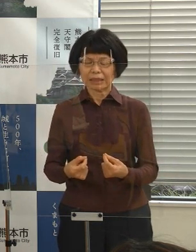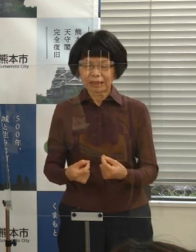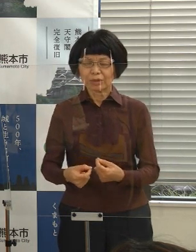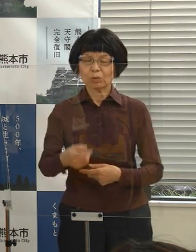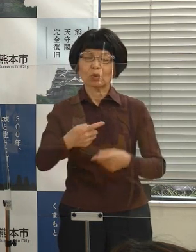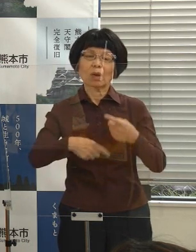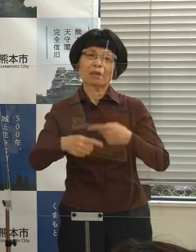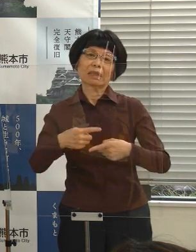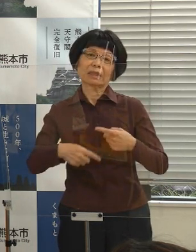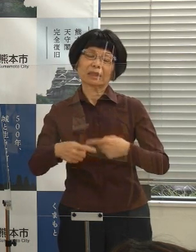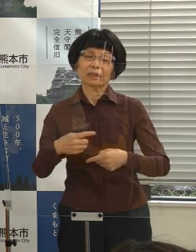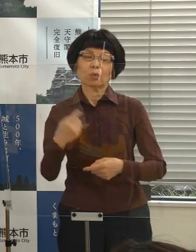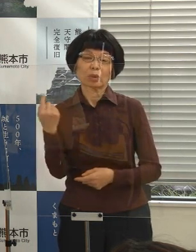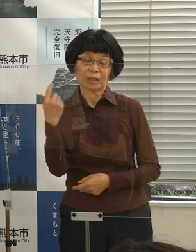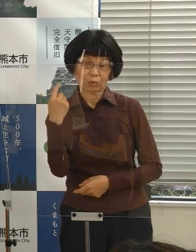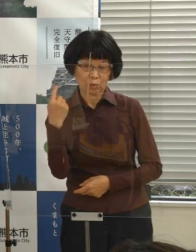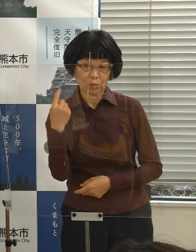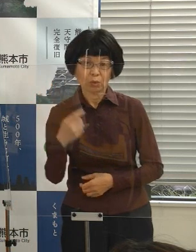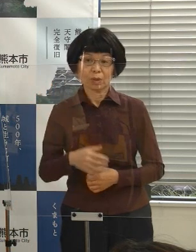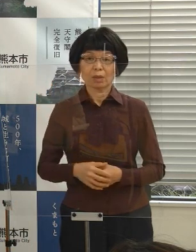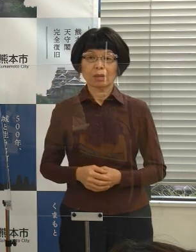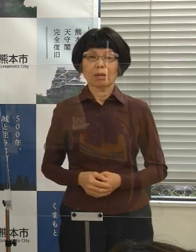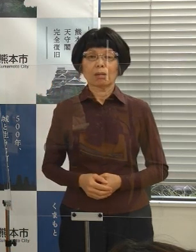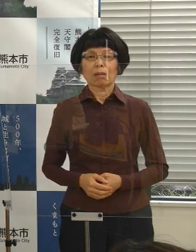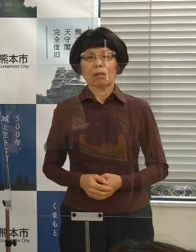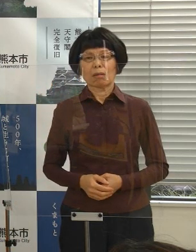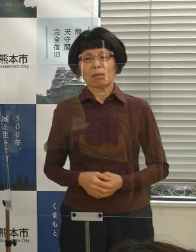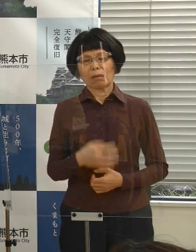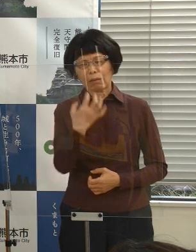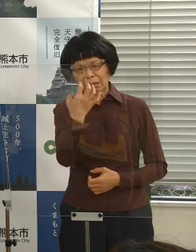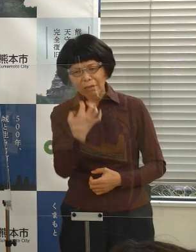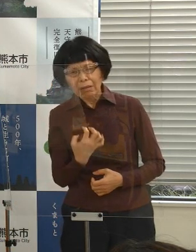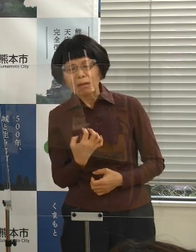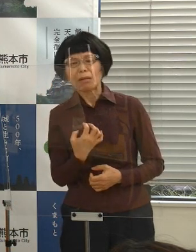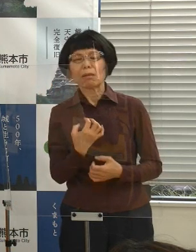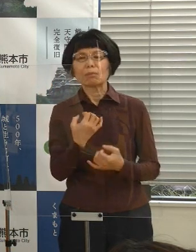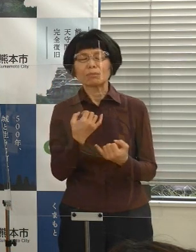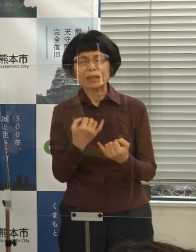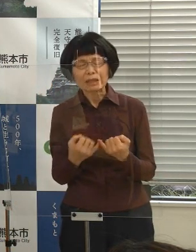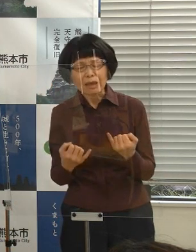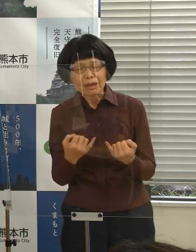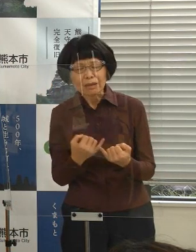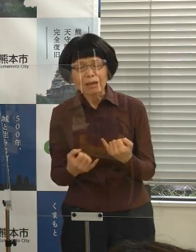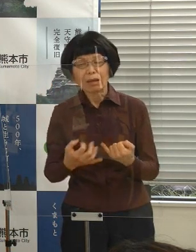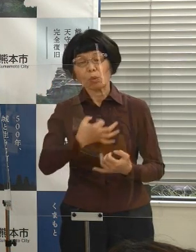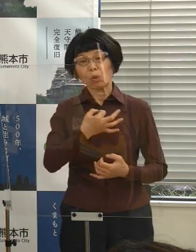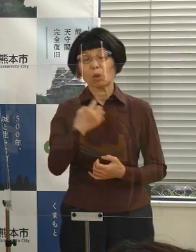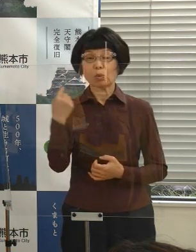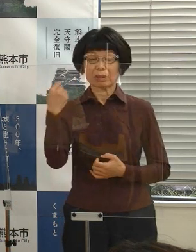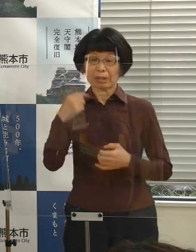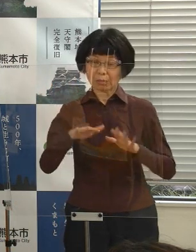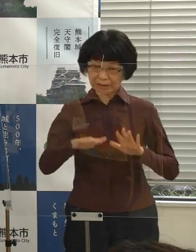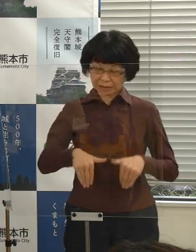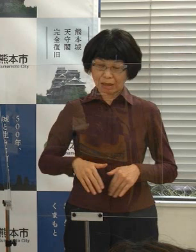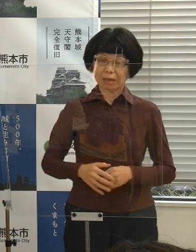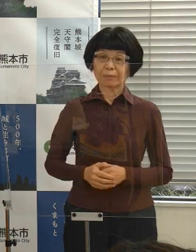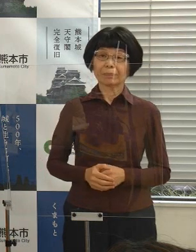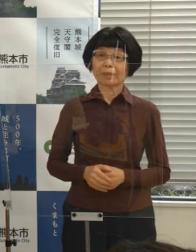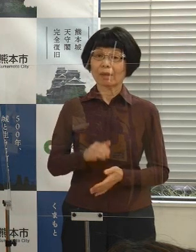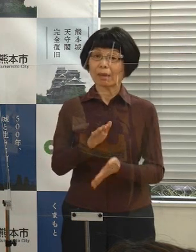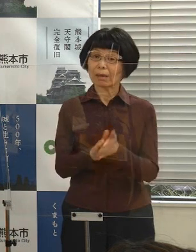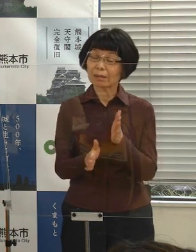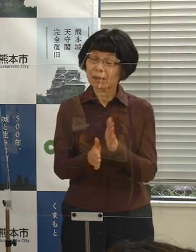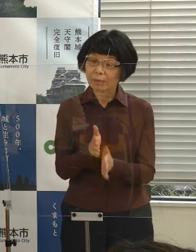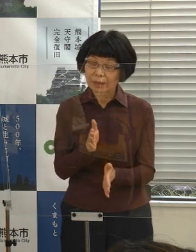もう少しこうともするとちょっと呆れられているような、そんな声も聞いてはいるんですけど、改めてちょっとそういった選